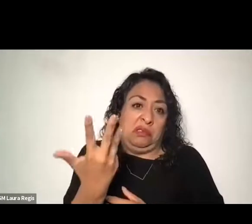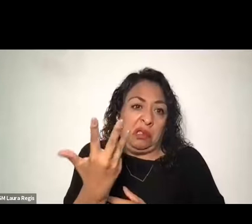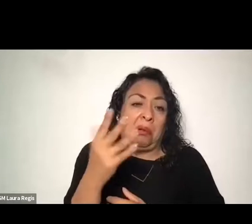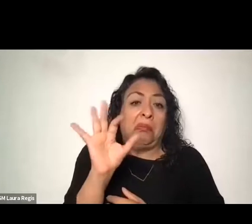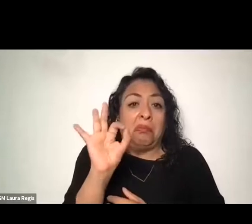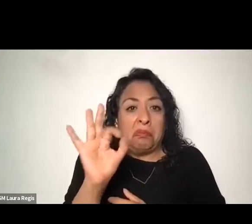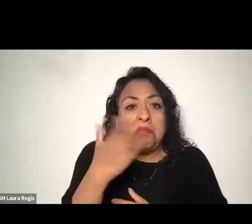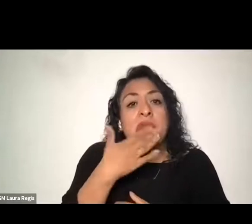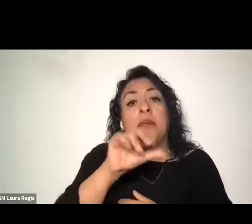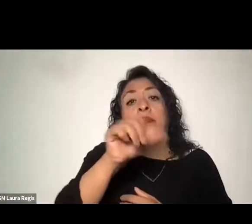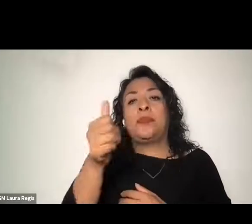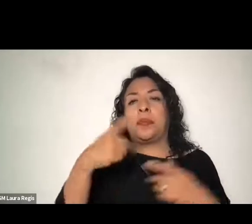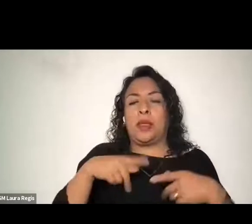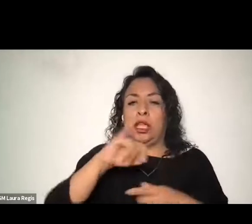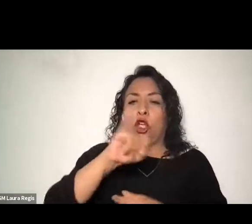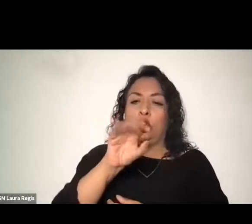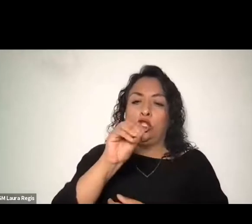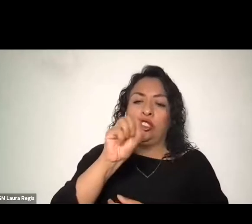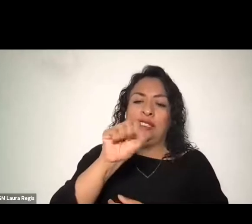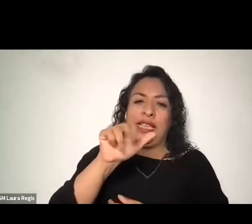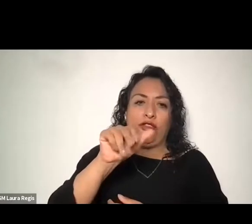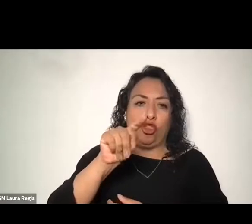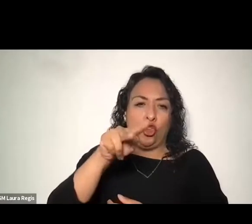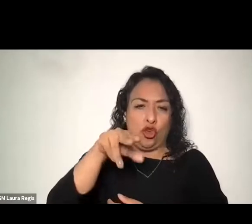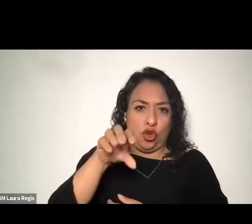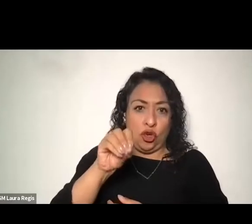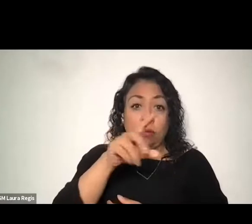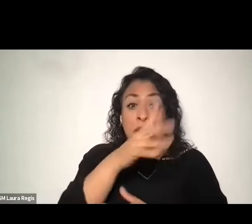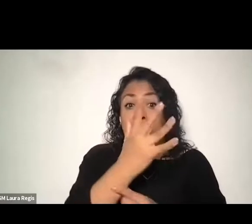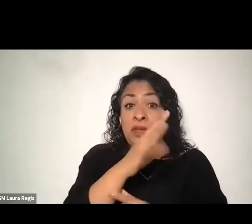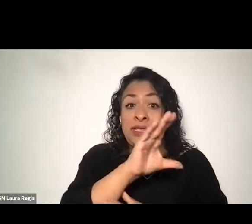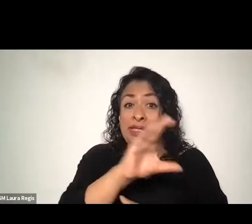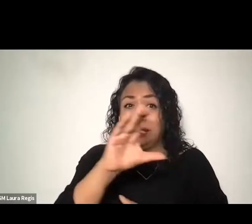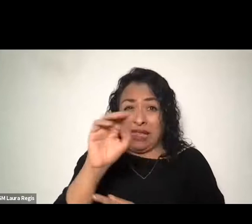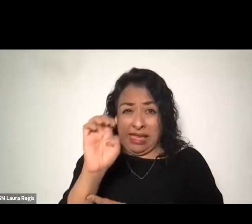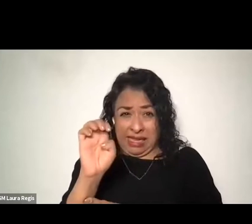José Antonio Landín, dices que en el CCE